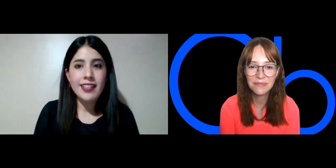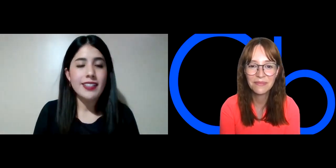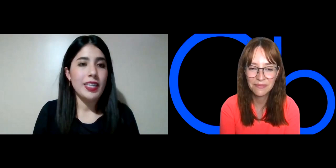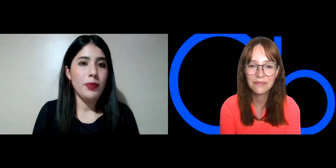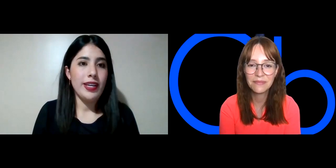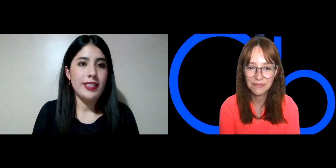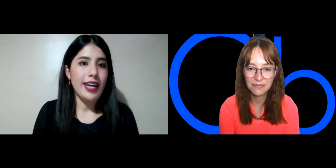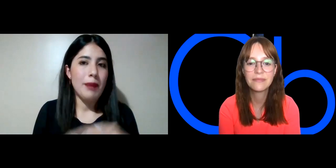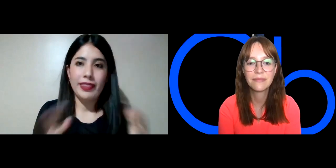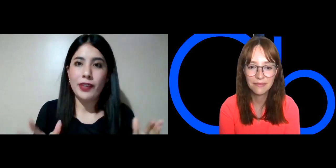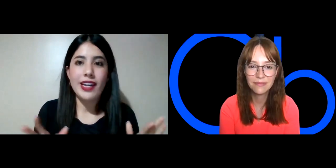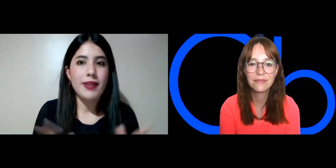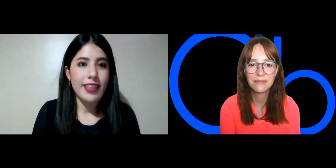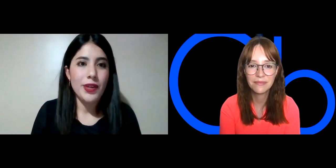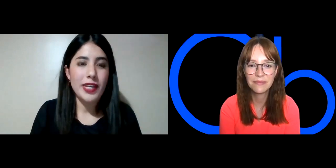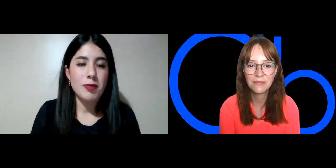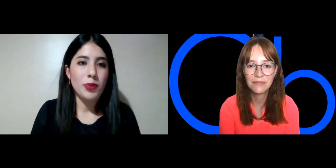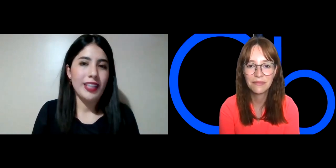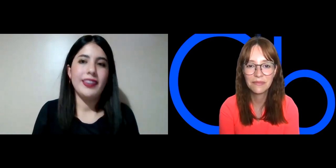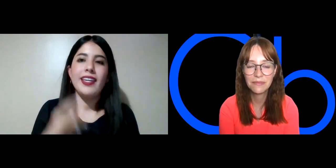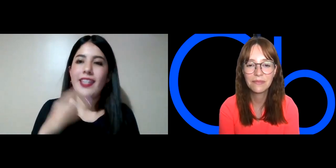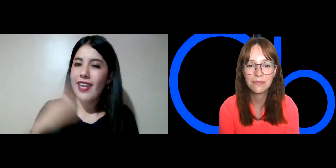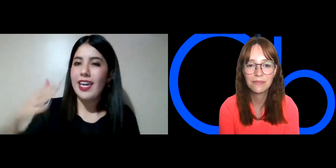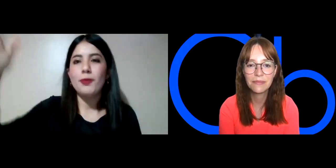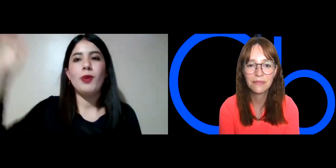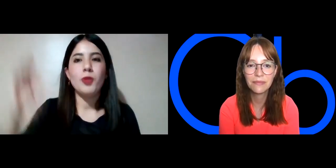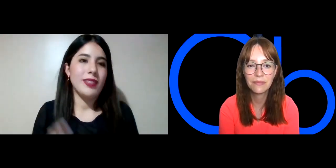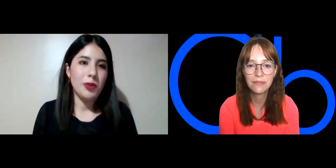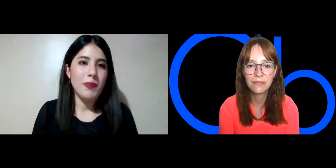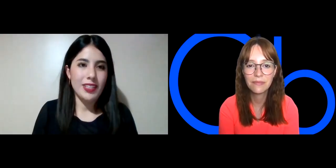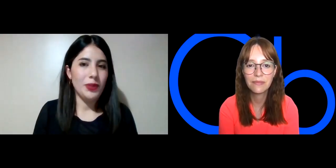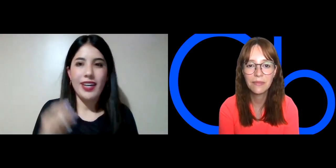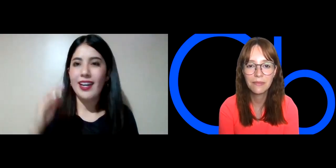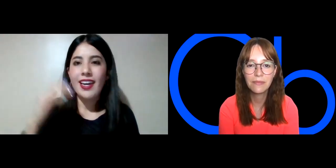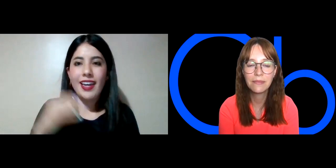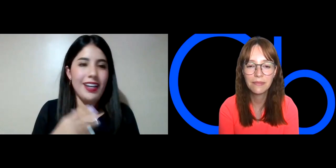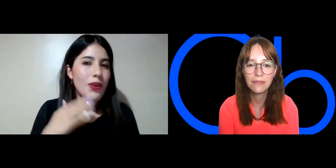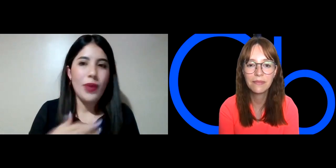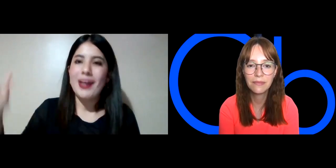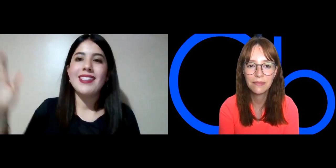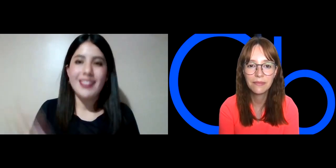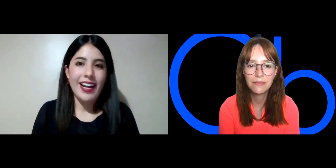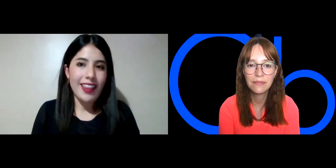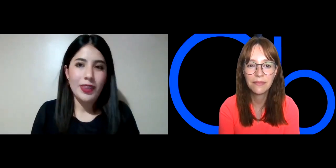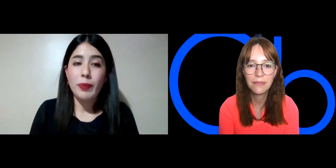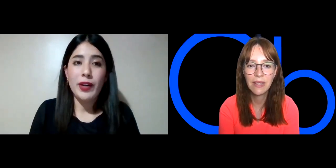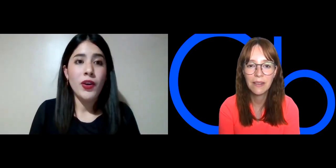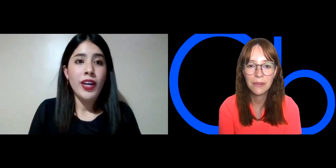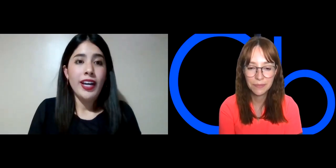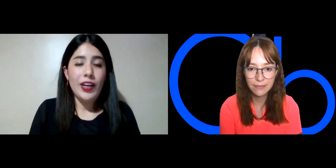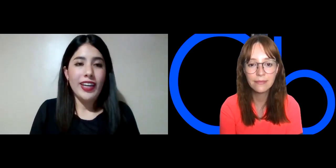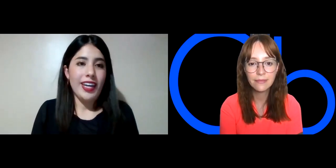señas y pues aprendernos el abecedario, que es lo importante, y ya de ahí pues vamos pasito a pasito, ya lo demás se irá dando,